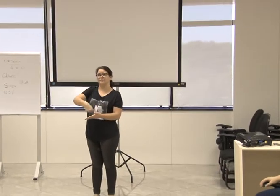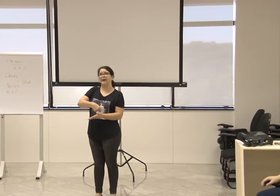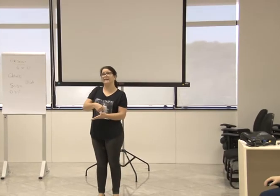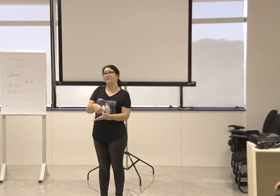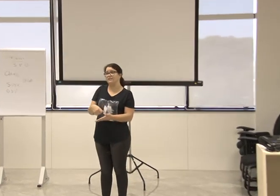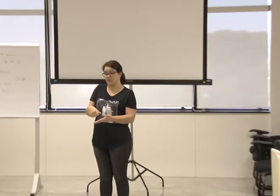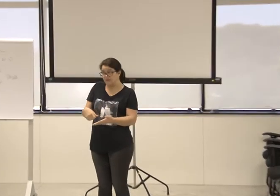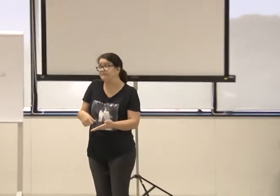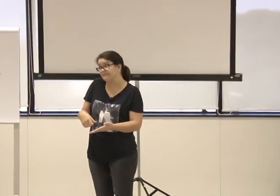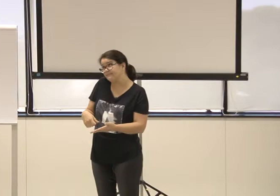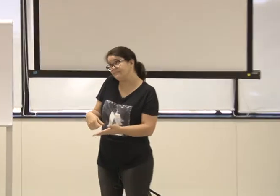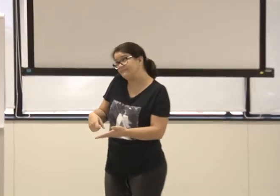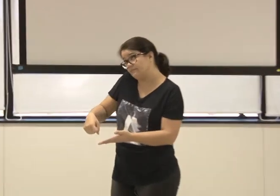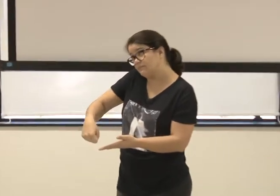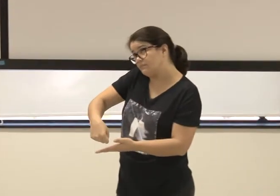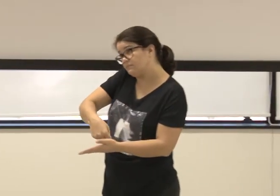Aí ele fez o quê?